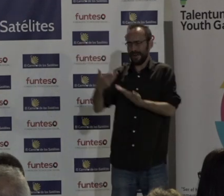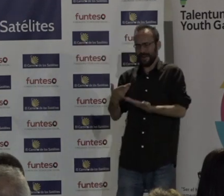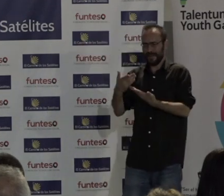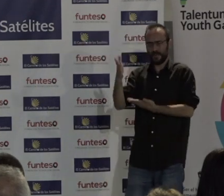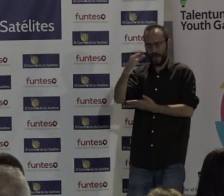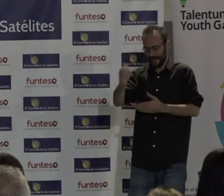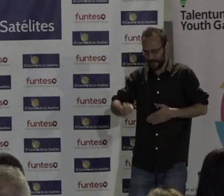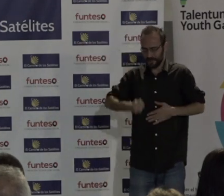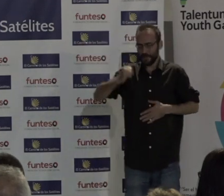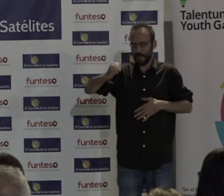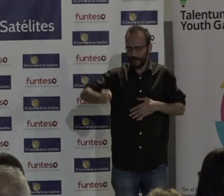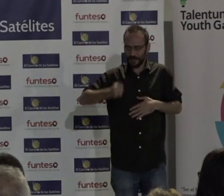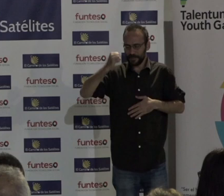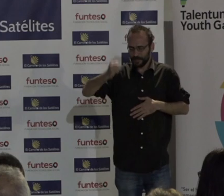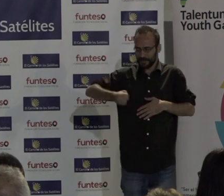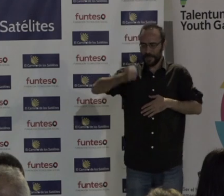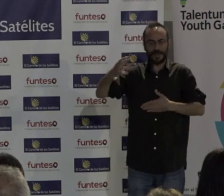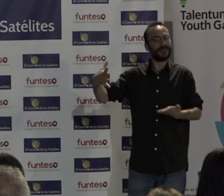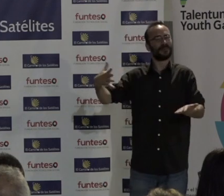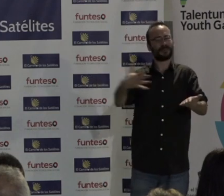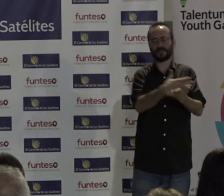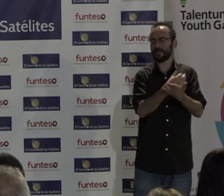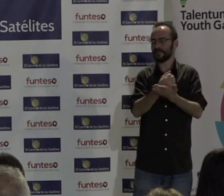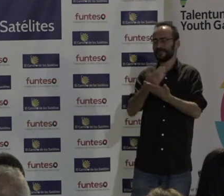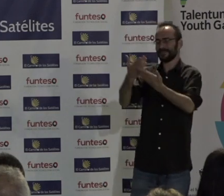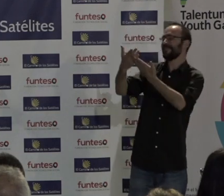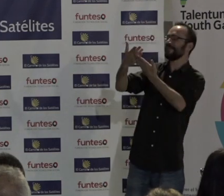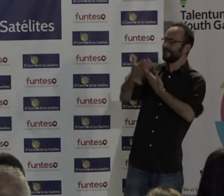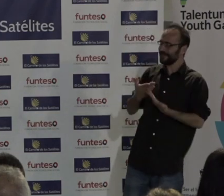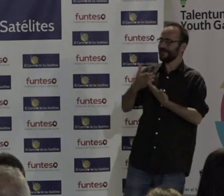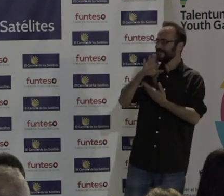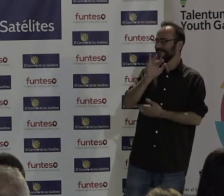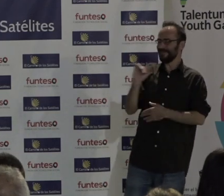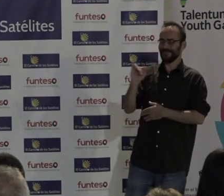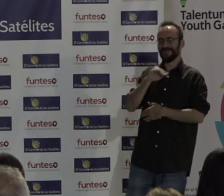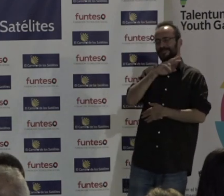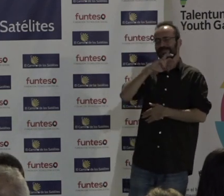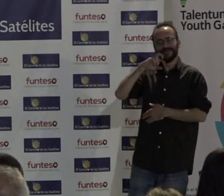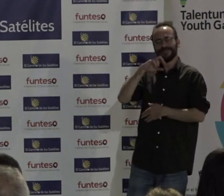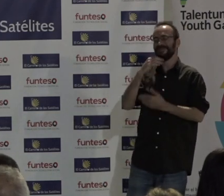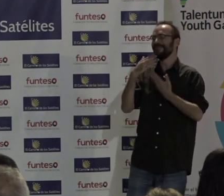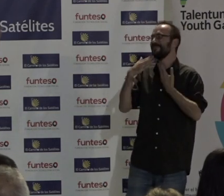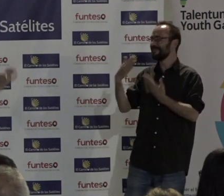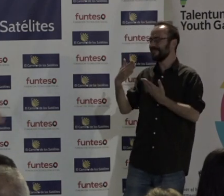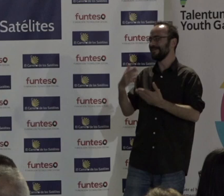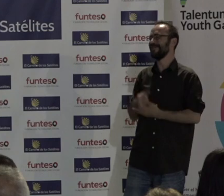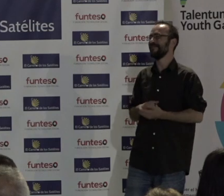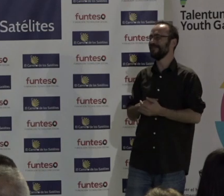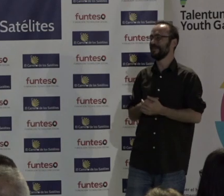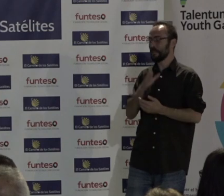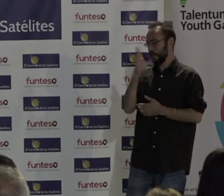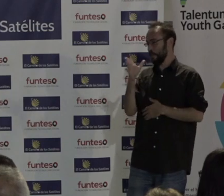Galicia sabían que venía a una tierra sagrada, donde eran bien recibidos. Por eso la primera bandera de Galicia fue la bandera